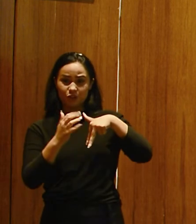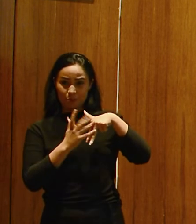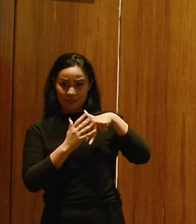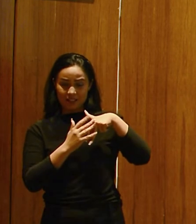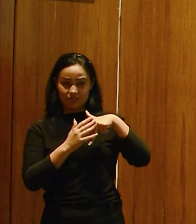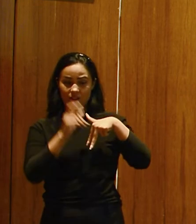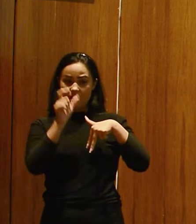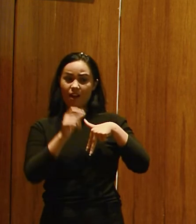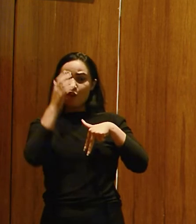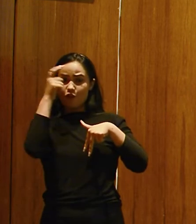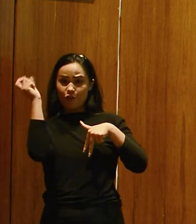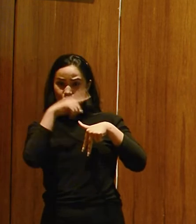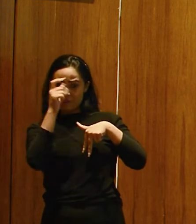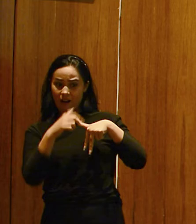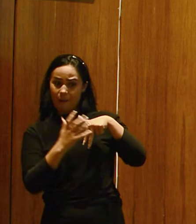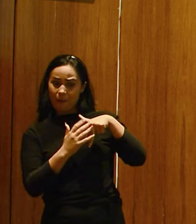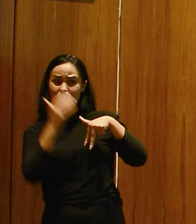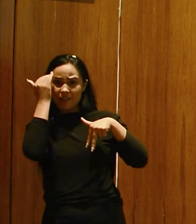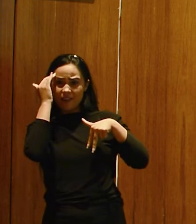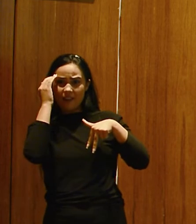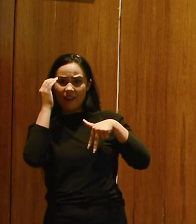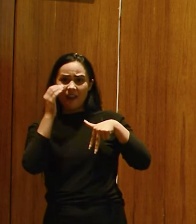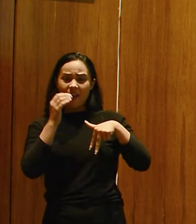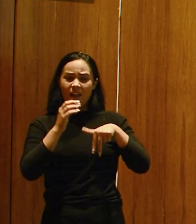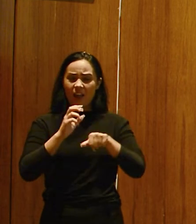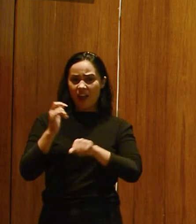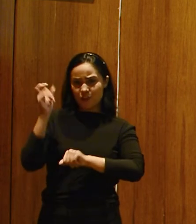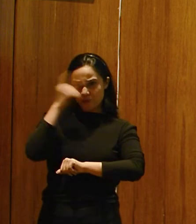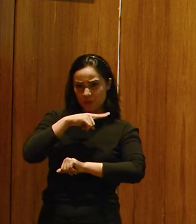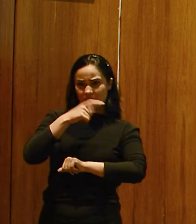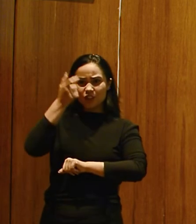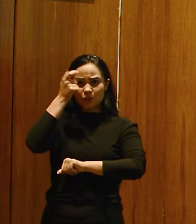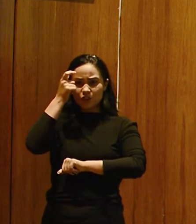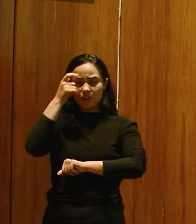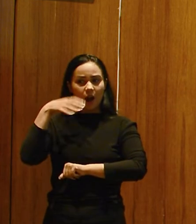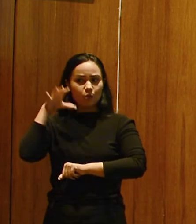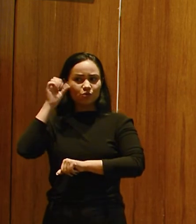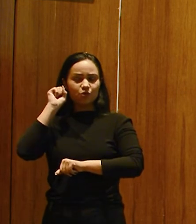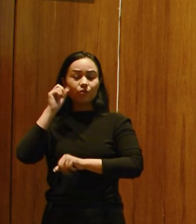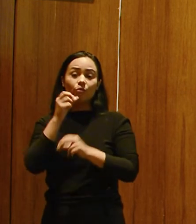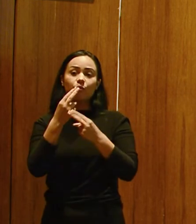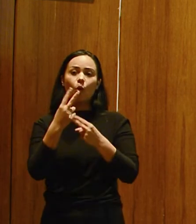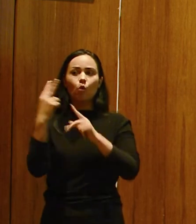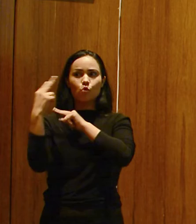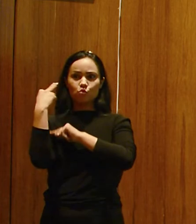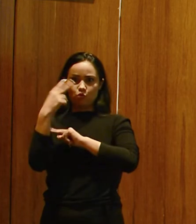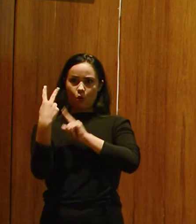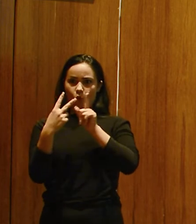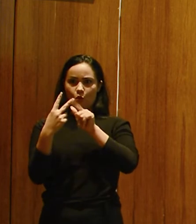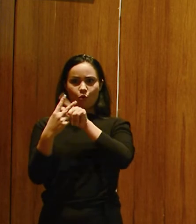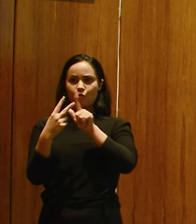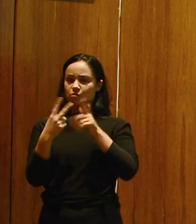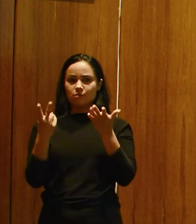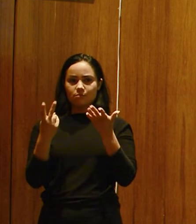dificuldade do meu paciente em compreender é uma dificuldade cognitiva, auditiva ou ambos os fatores.